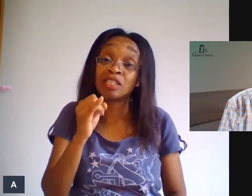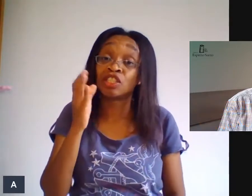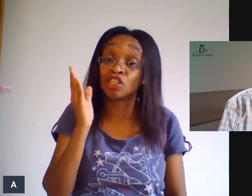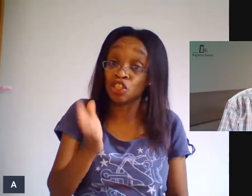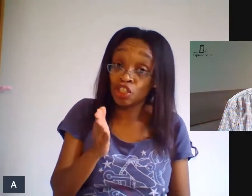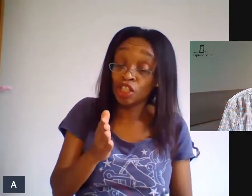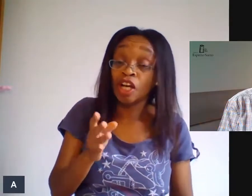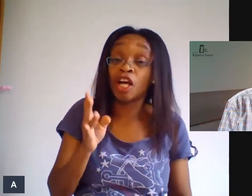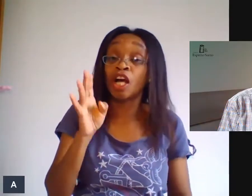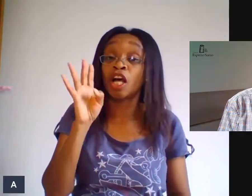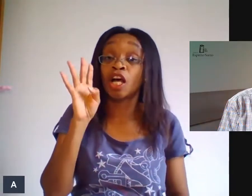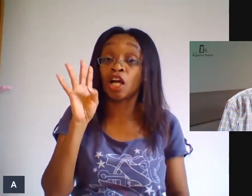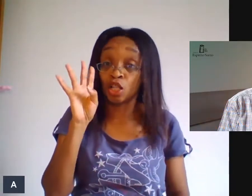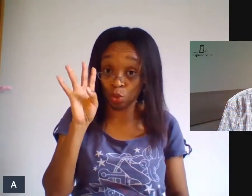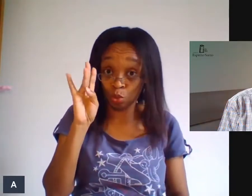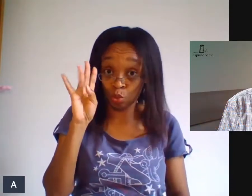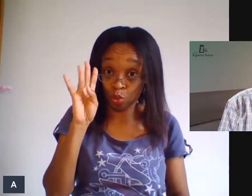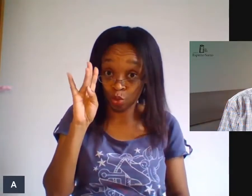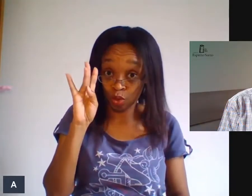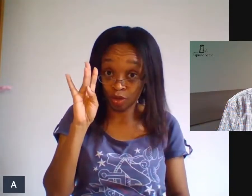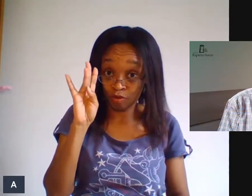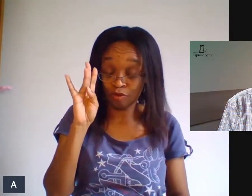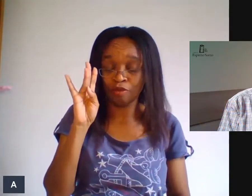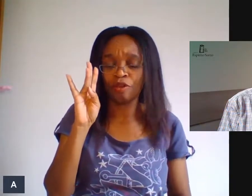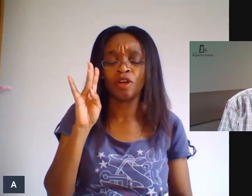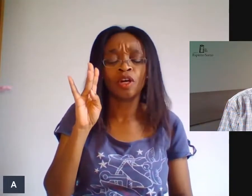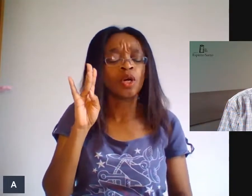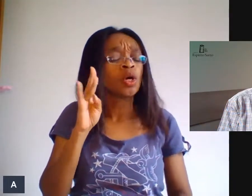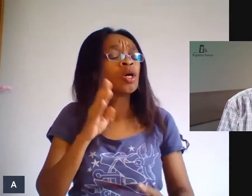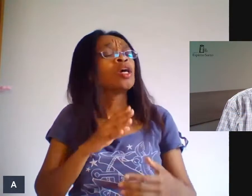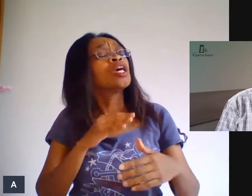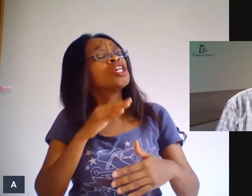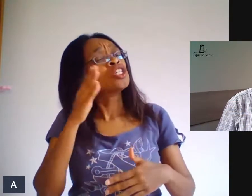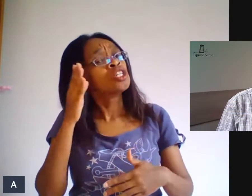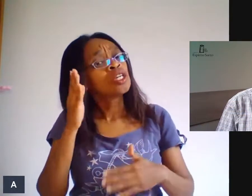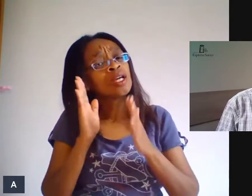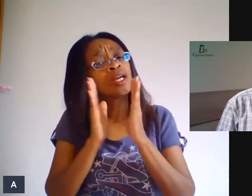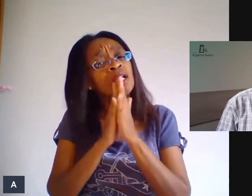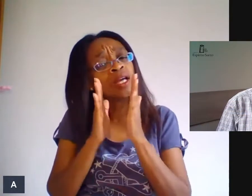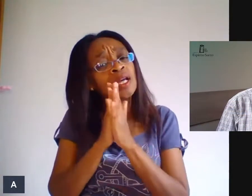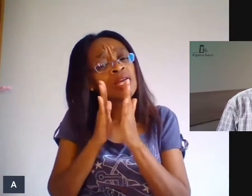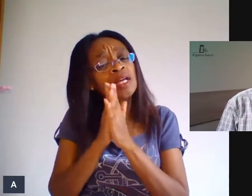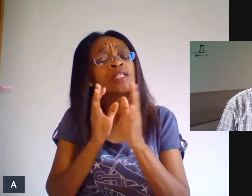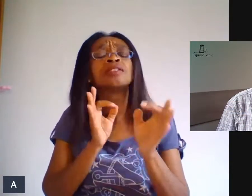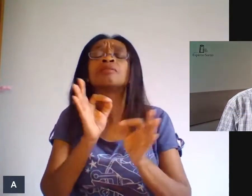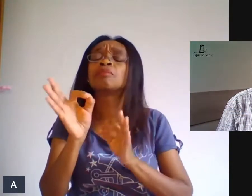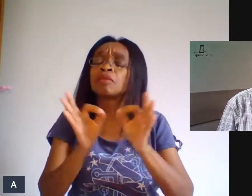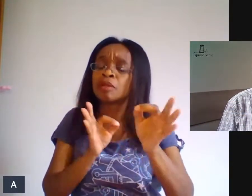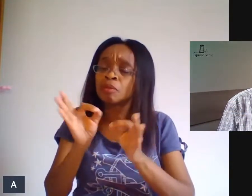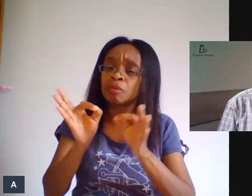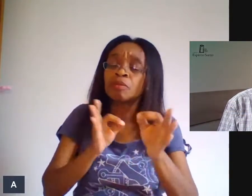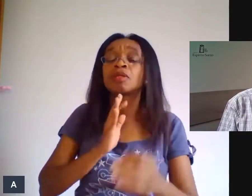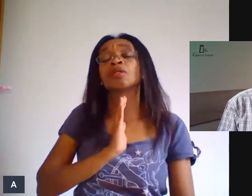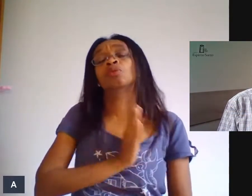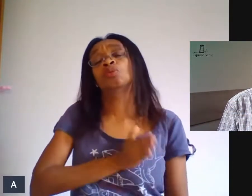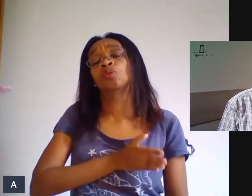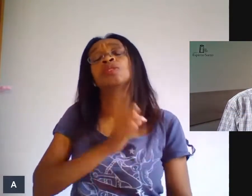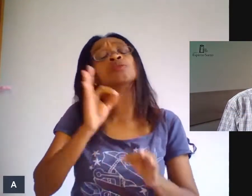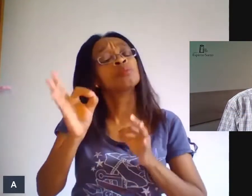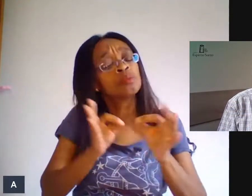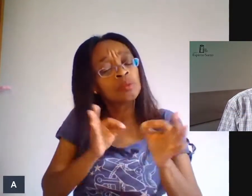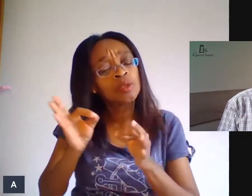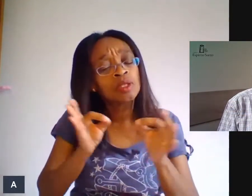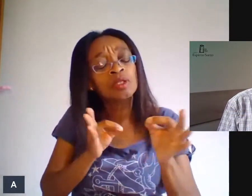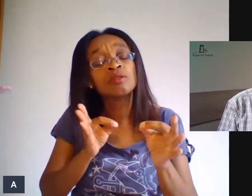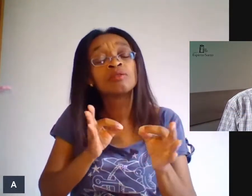procure rezar um para o outro, né? Preparando os seus corações e